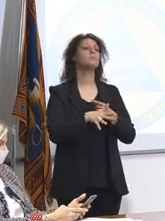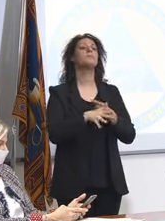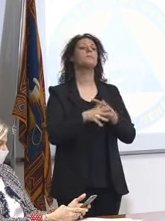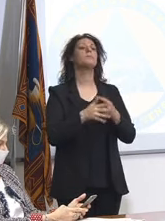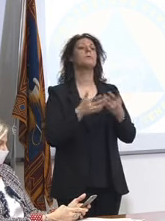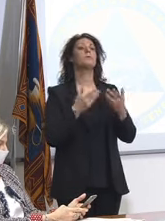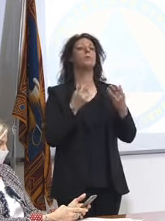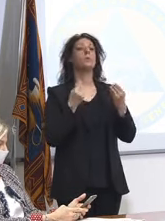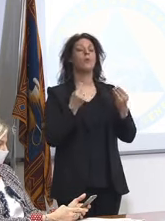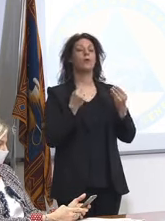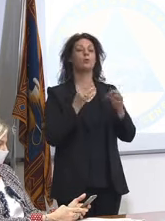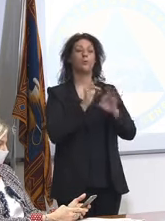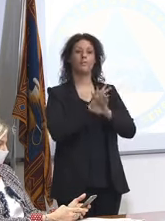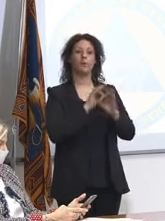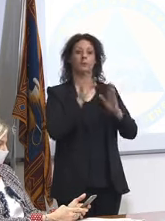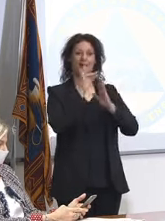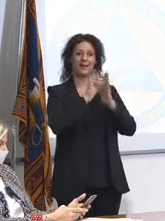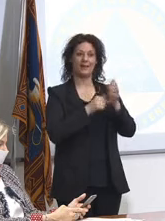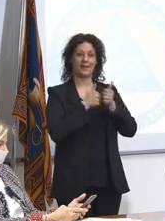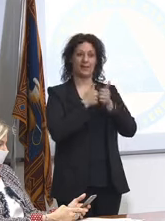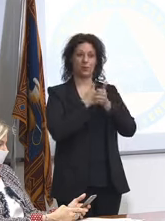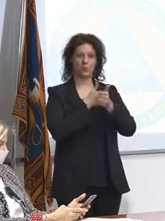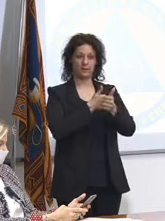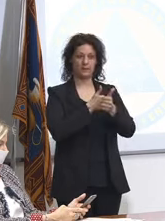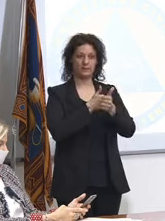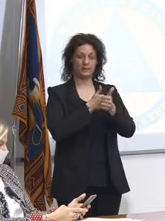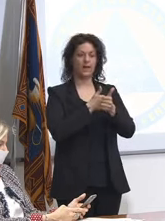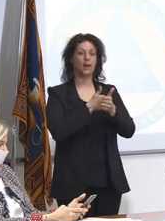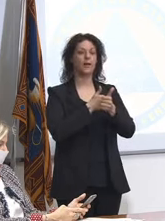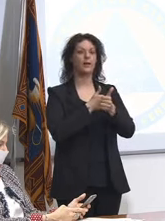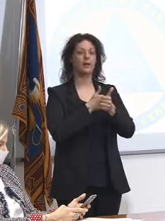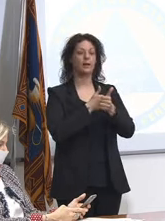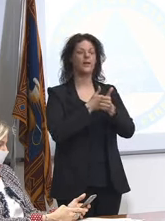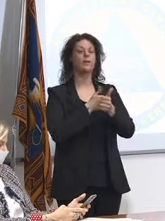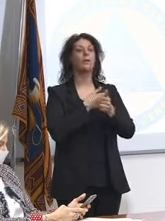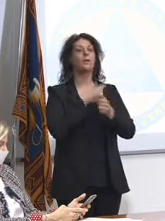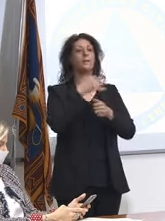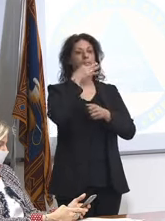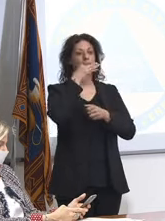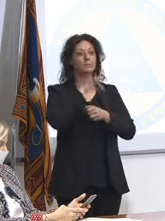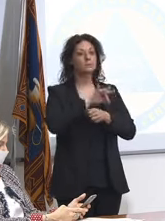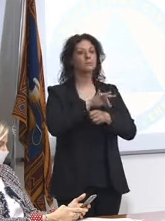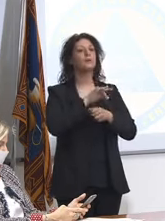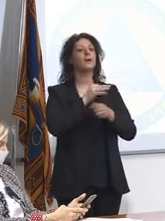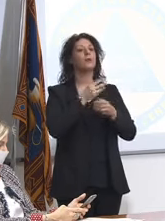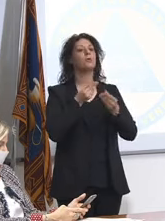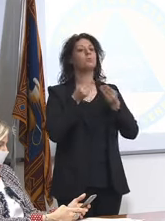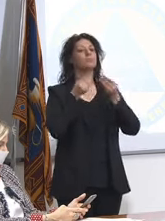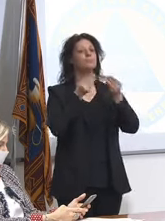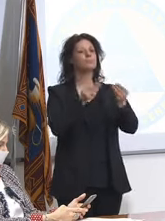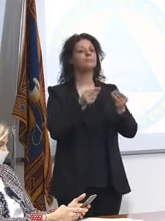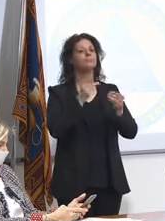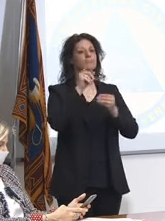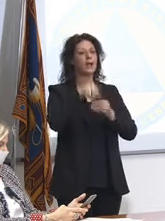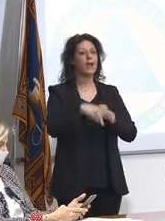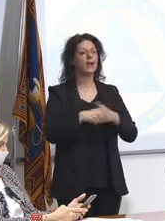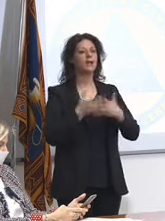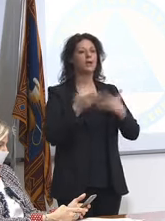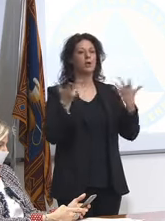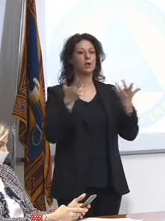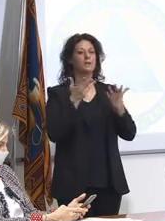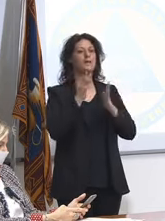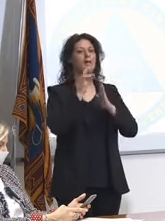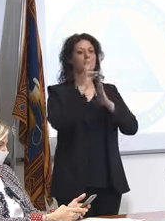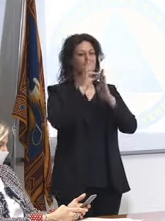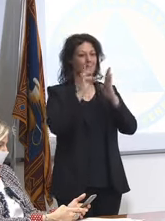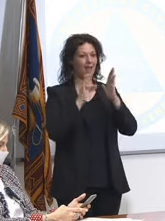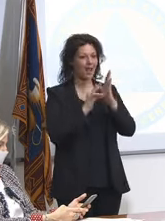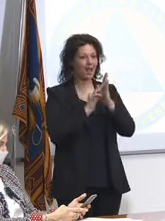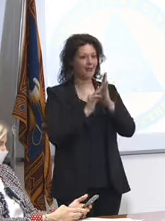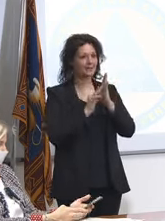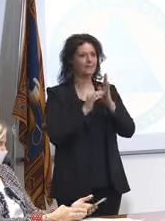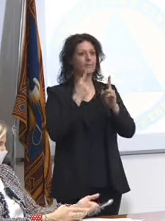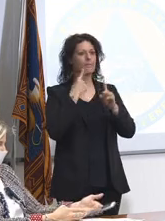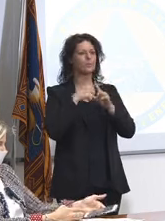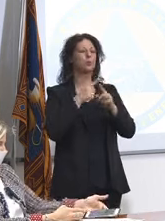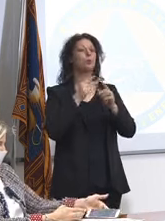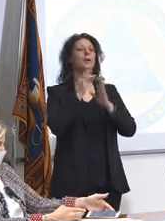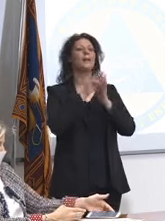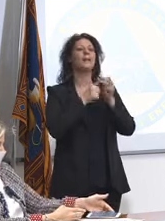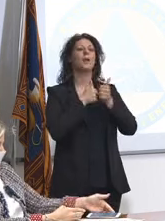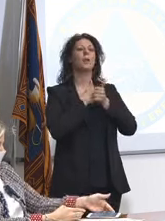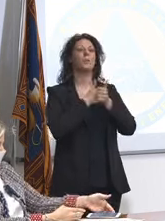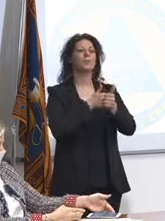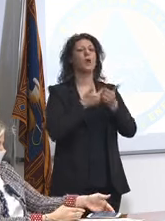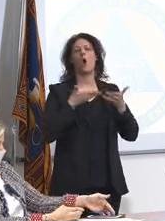diciamo con successiva ordinanza saranno disciplinate le date di decorrenza e le linee guida, che non sono allegate oggi